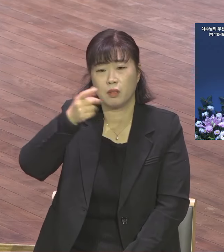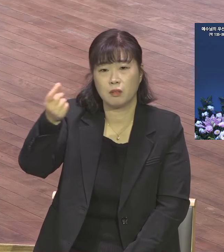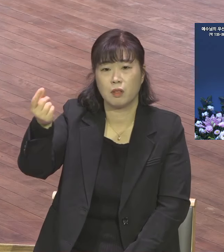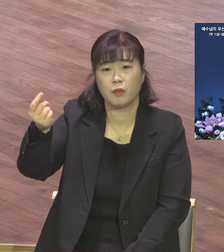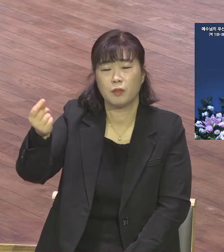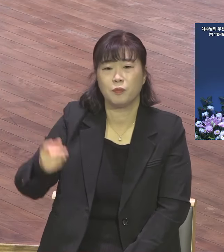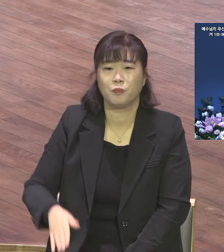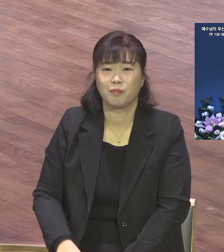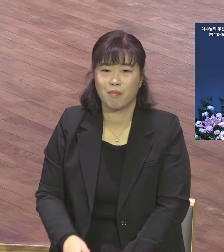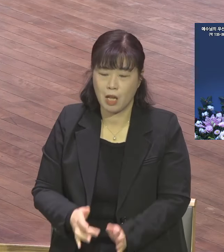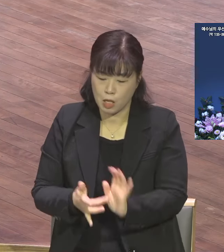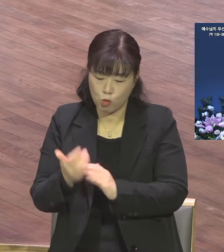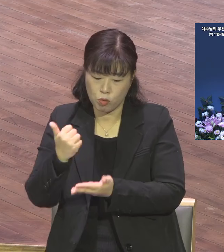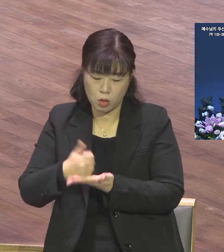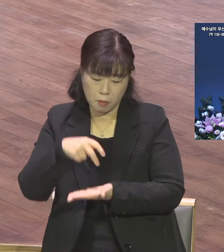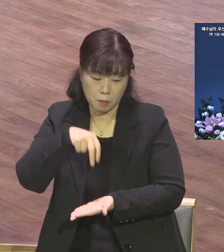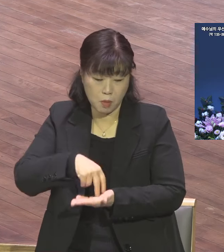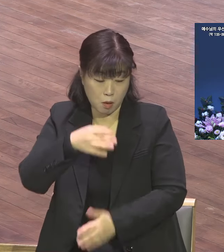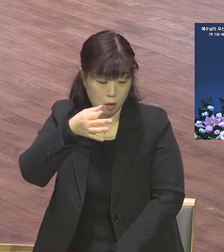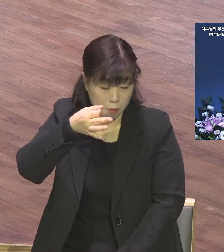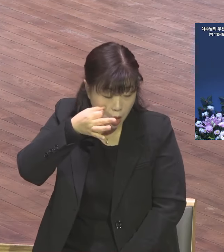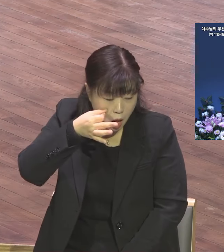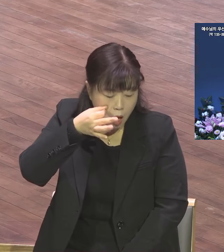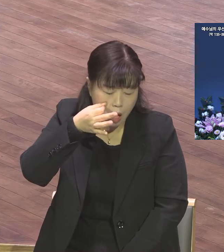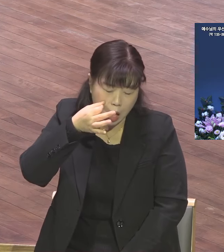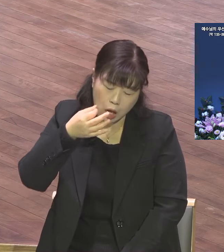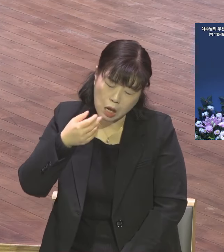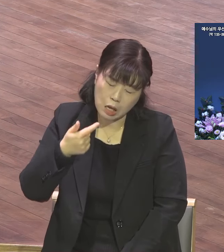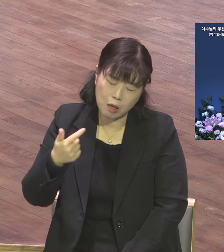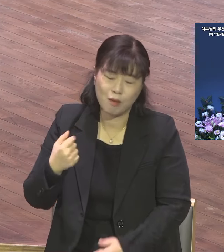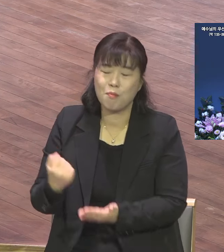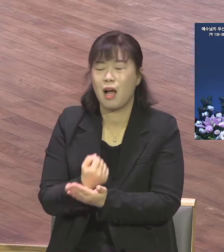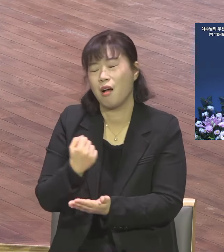보실 때 얼마나 안타까워하실까?